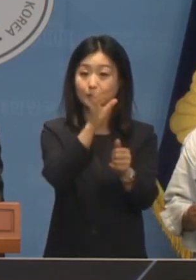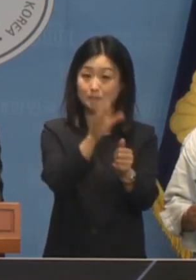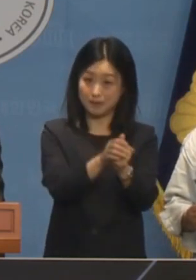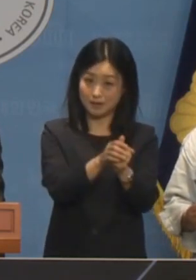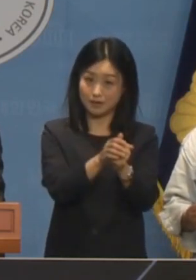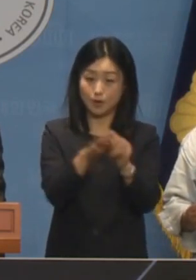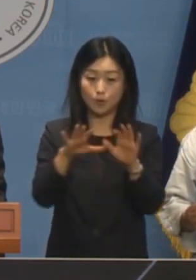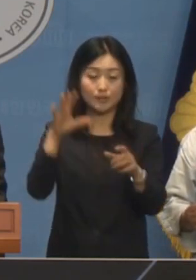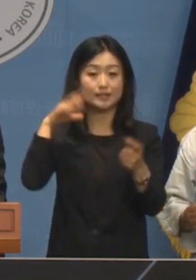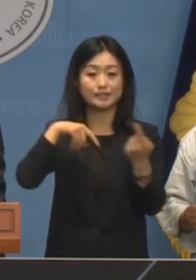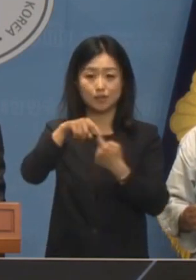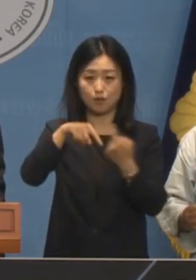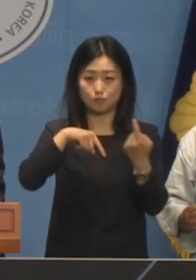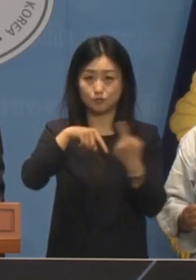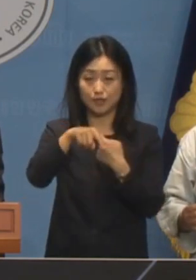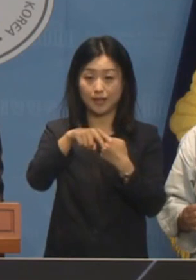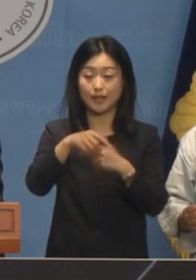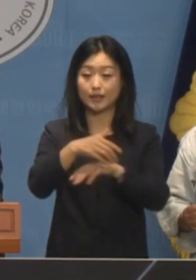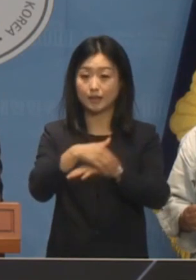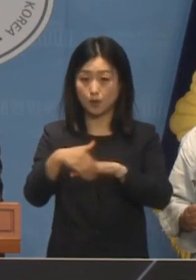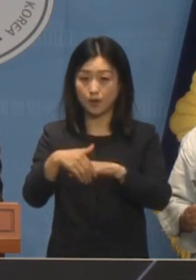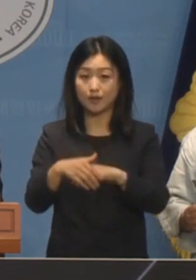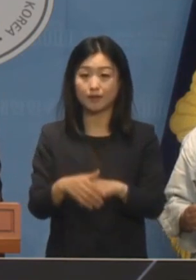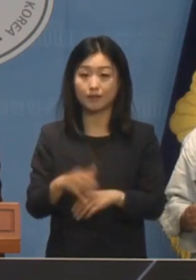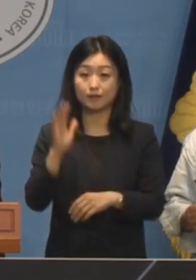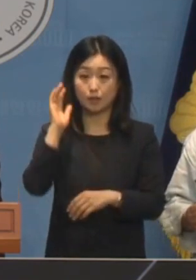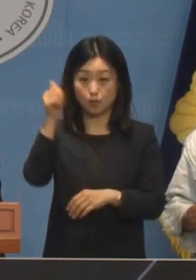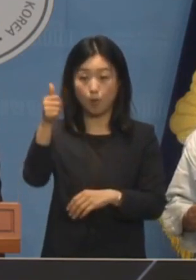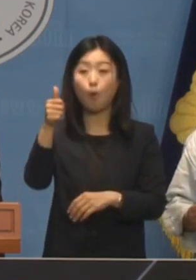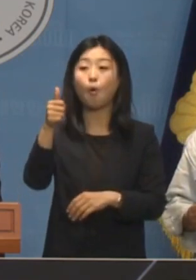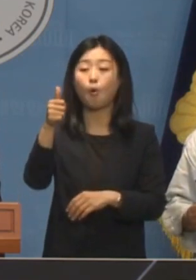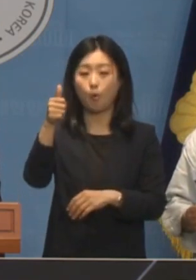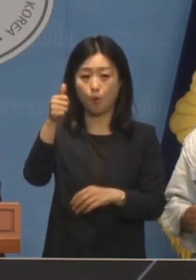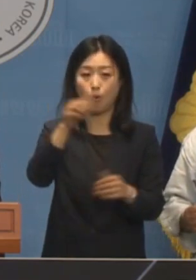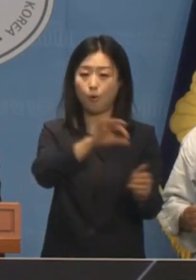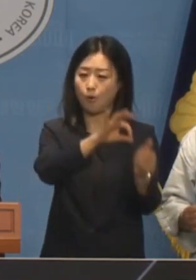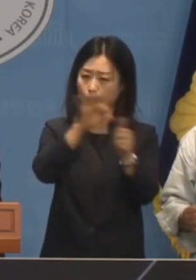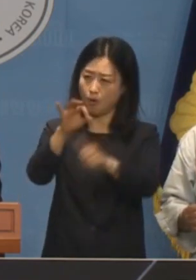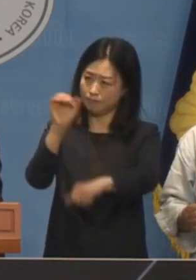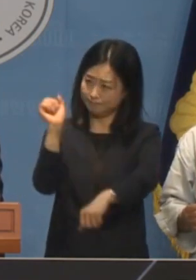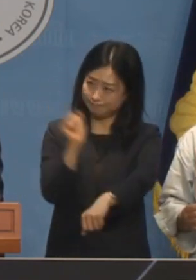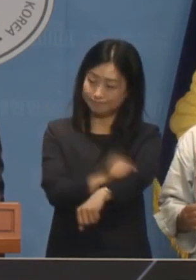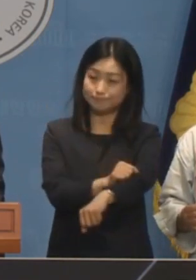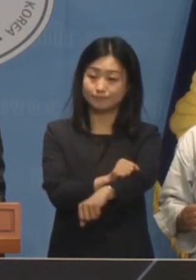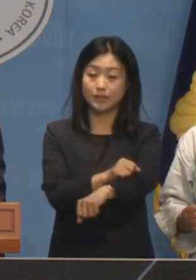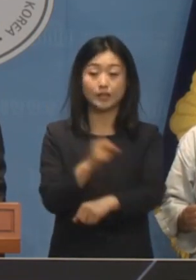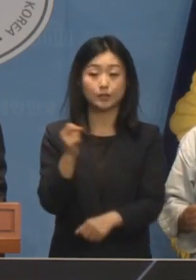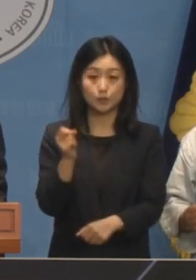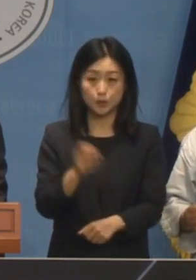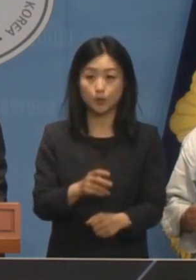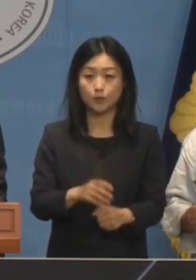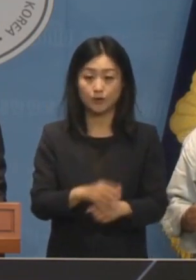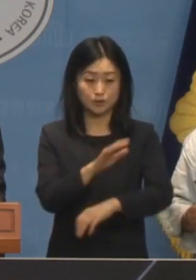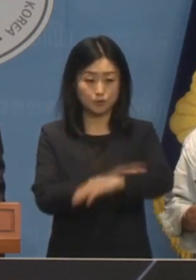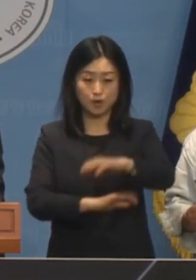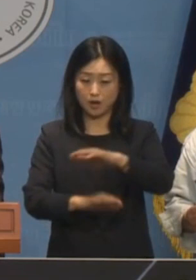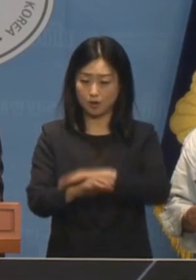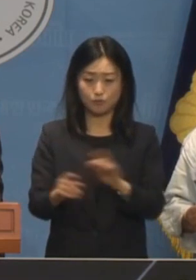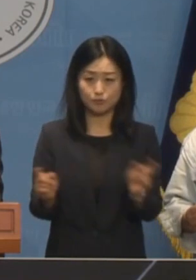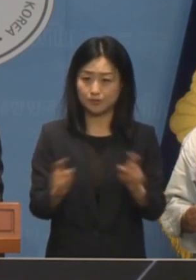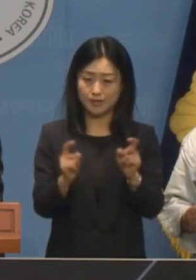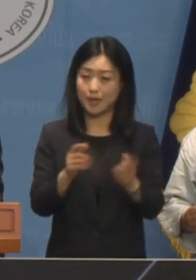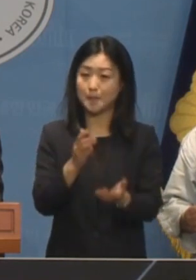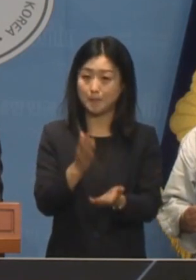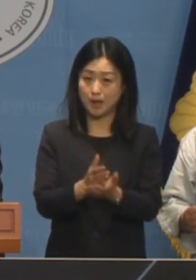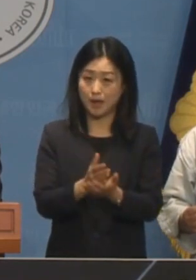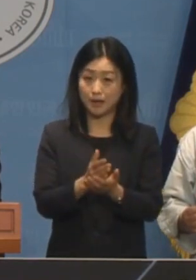때문이다. 우리는 윤석열 대통령의 이번 인사를 높이 평가하며 국회 인사청문회 위원들도 당파적 이익에 매몰돼 다수